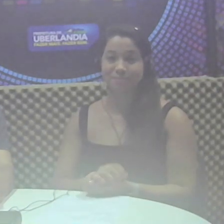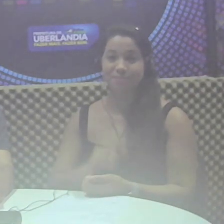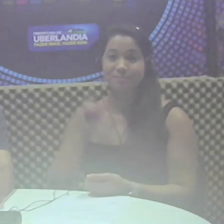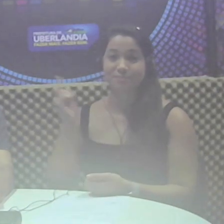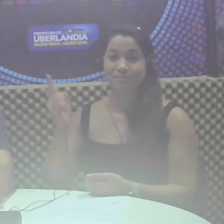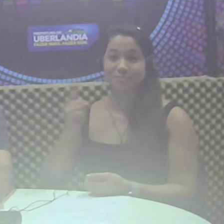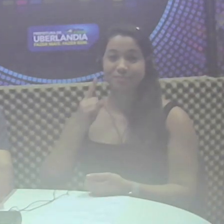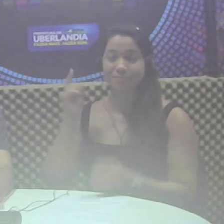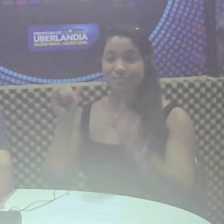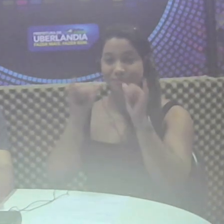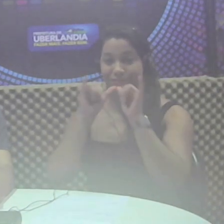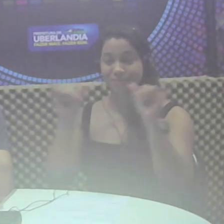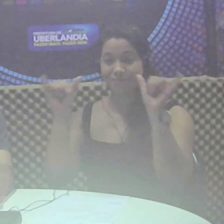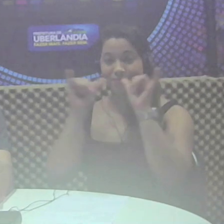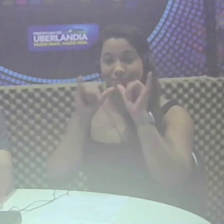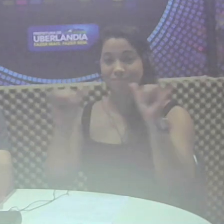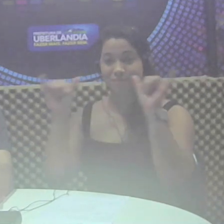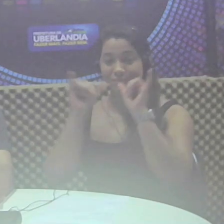Giro de